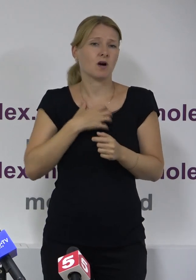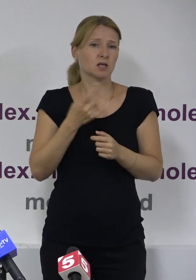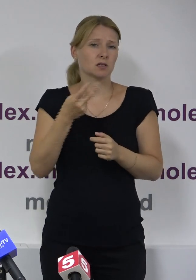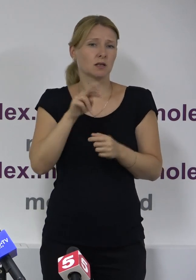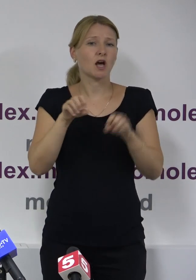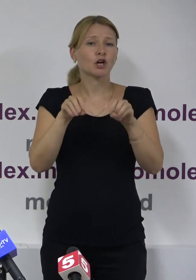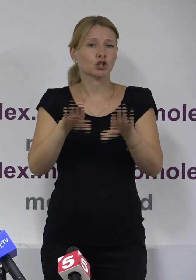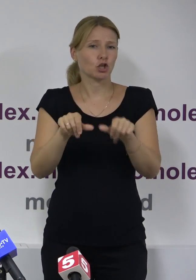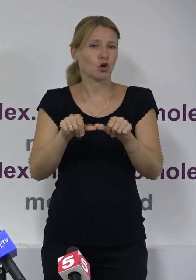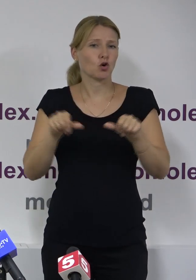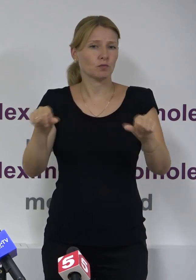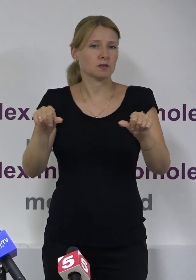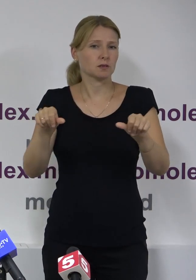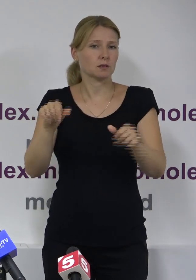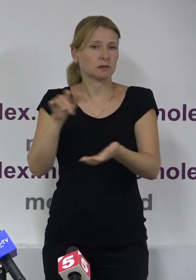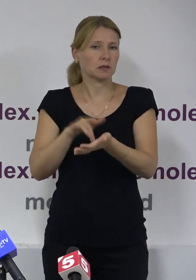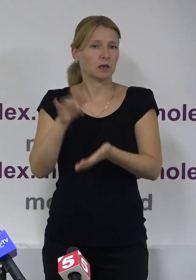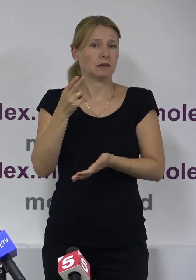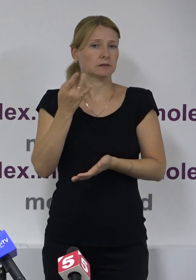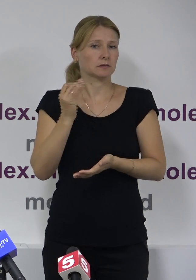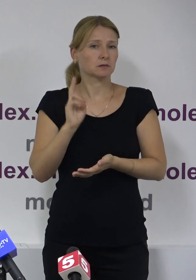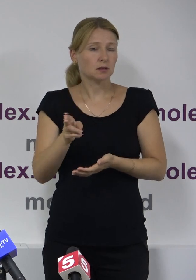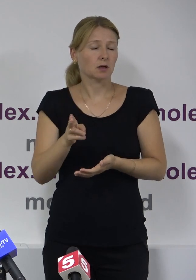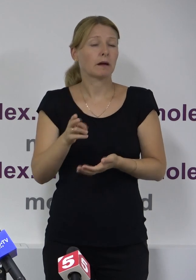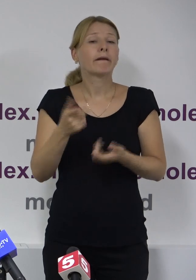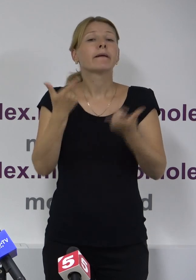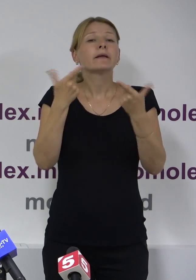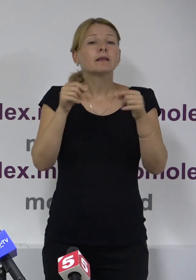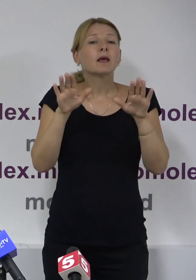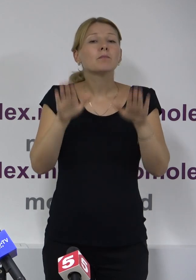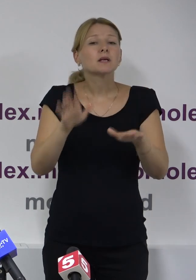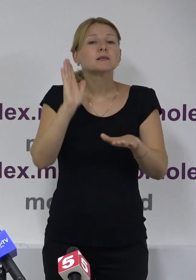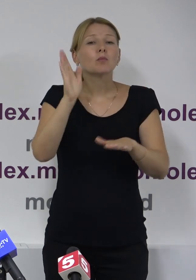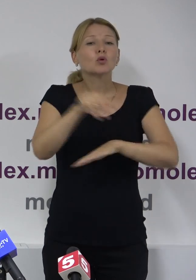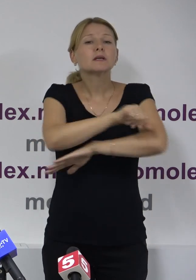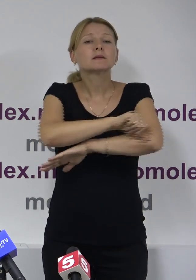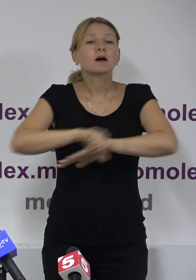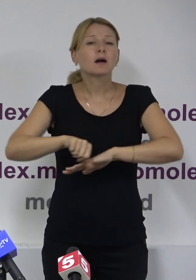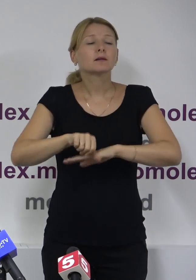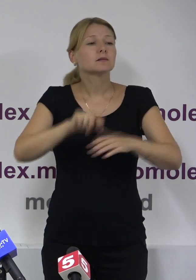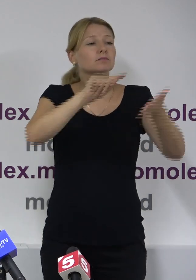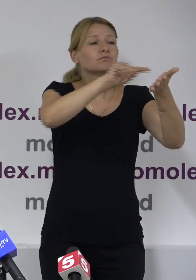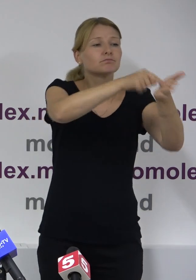decizia Comisiei Electorale Centrale de stabilire a secțiilor de votare peste hotare.